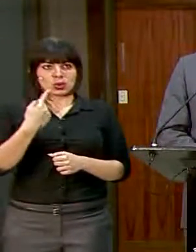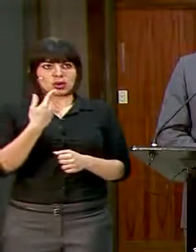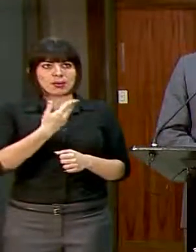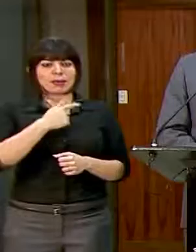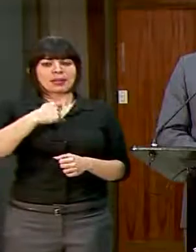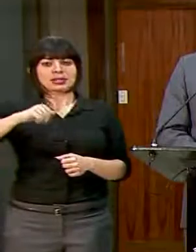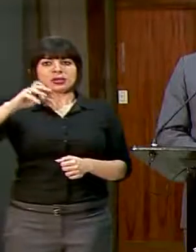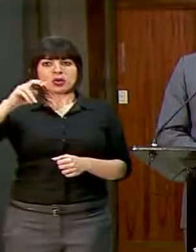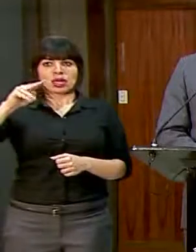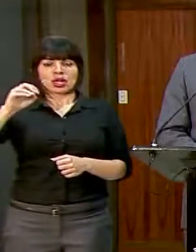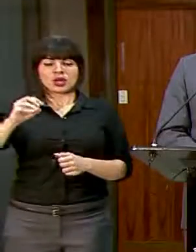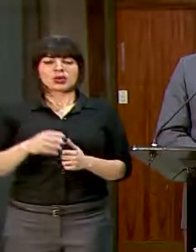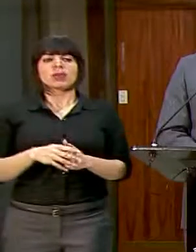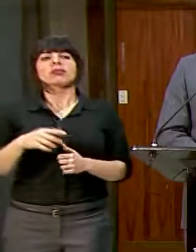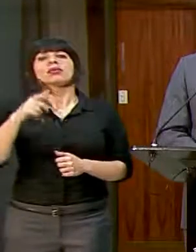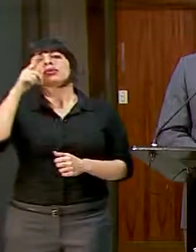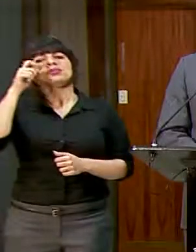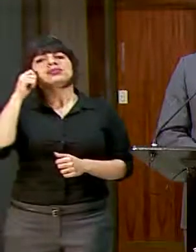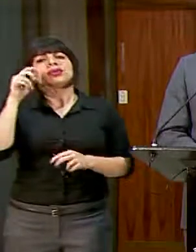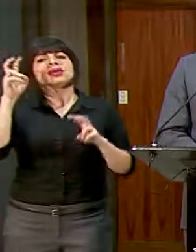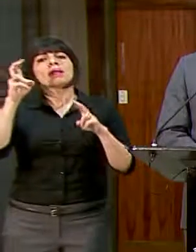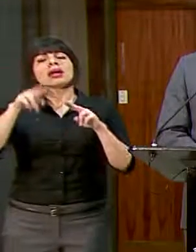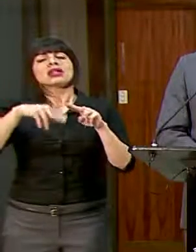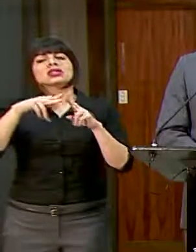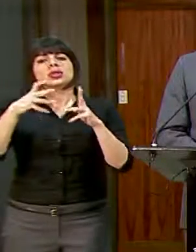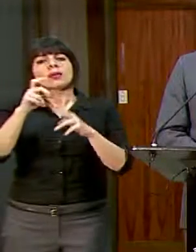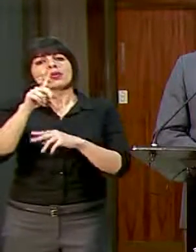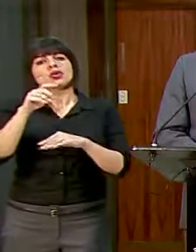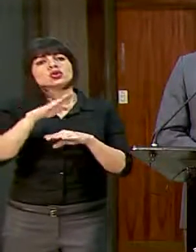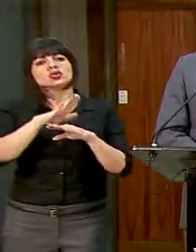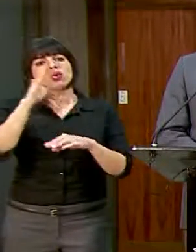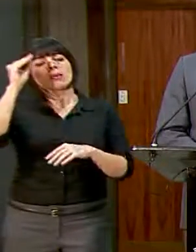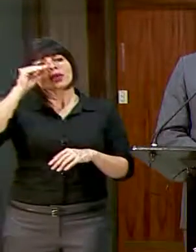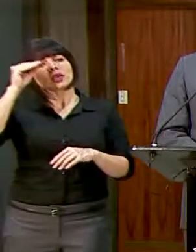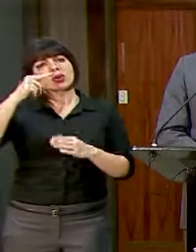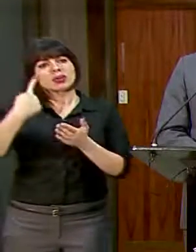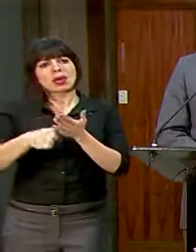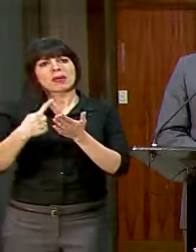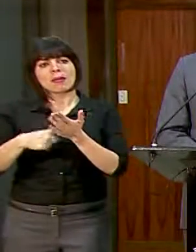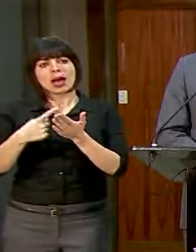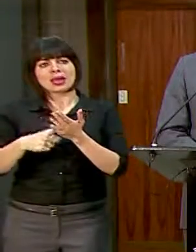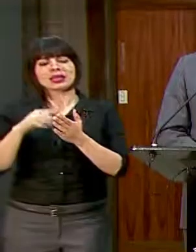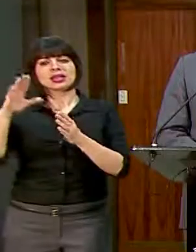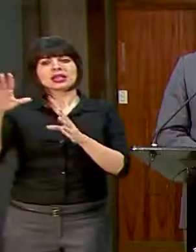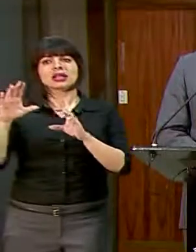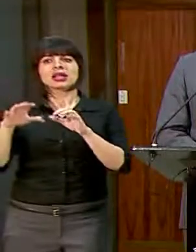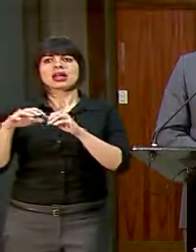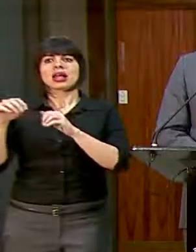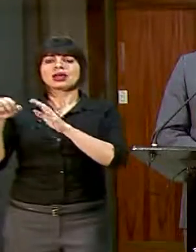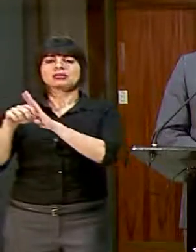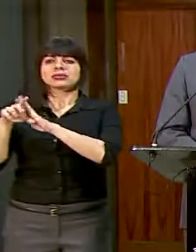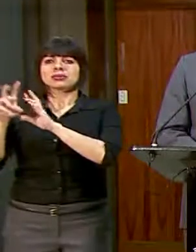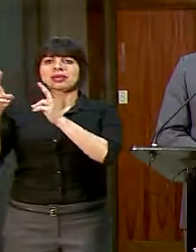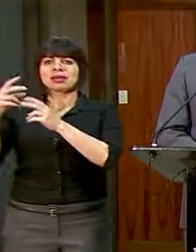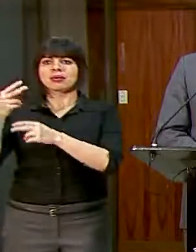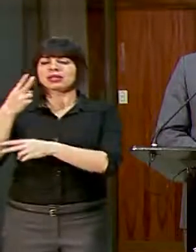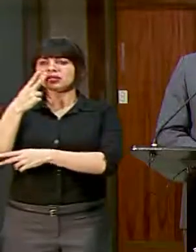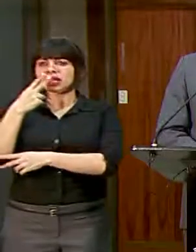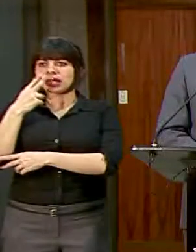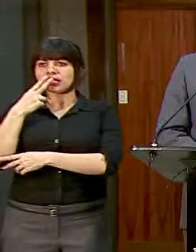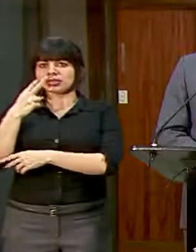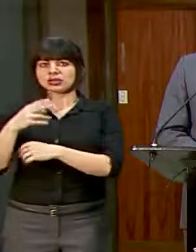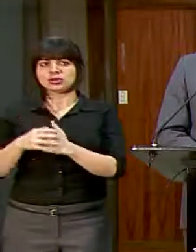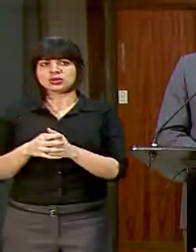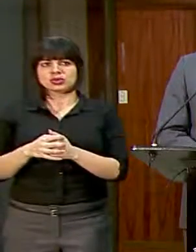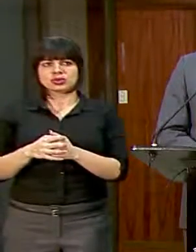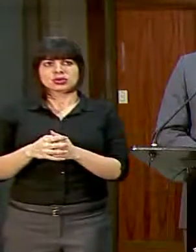el presidente Moreno. Presidente, en temas nacionales quería preguntarle su reacción del debate que se está dando en el Congreso por el tema de los cigarrillos. En medio